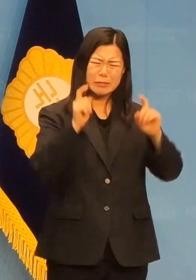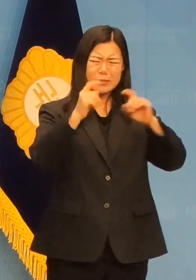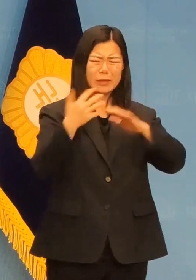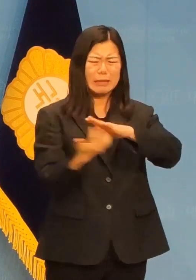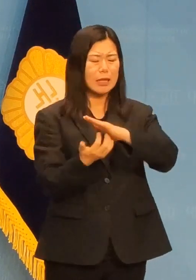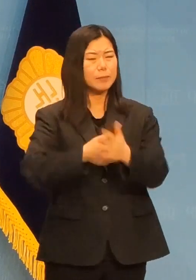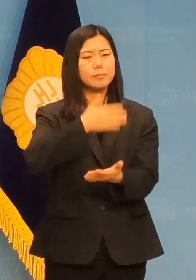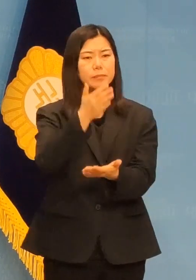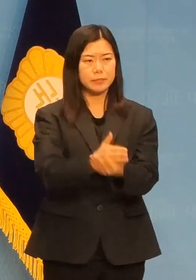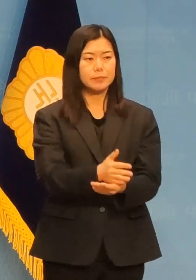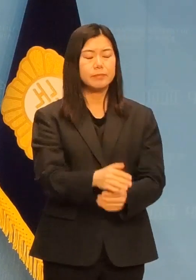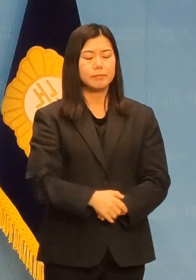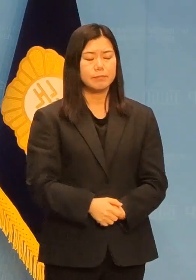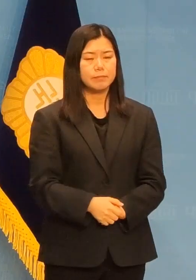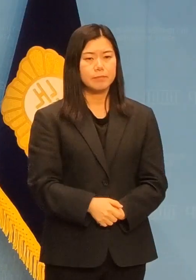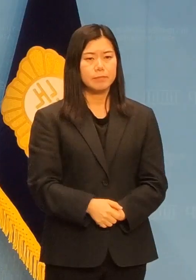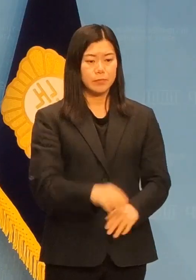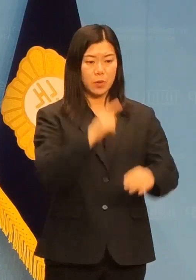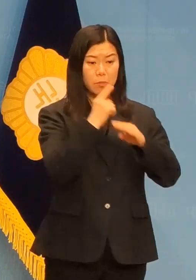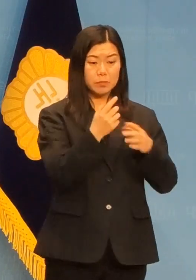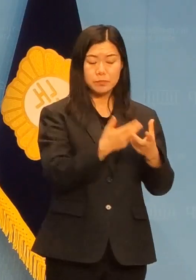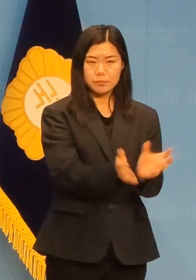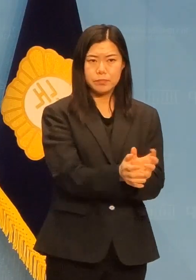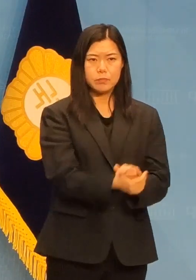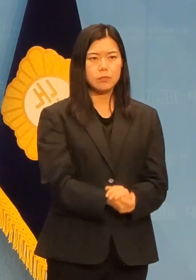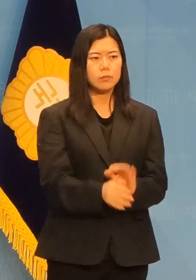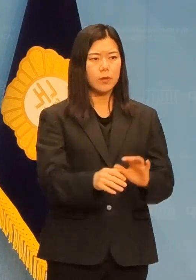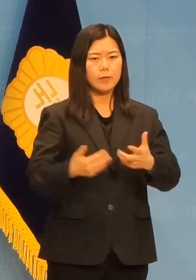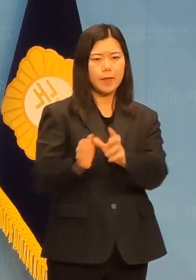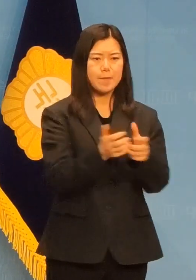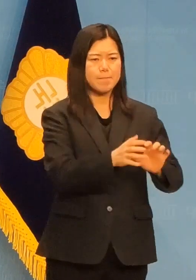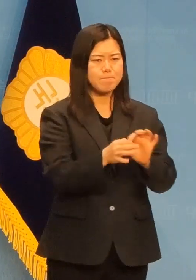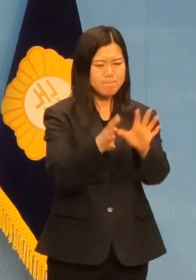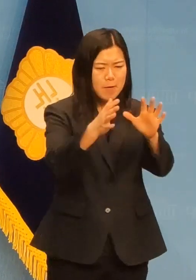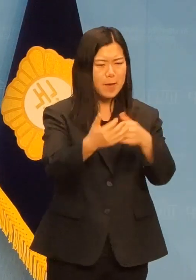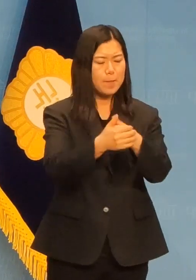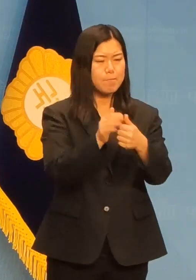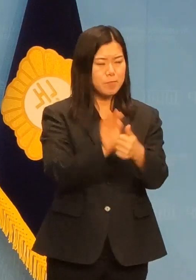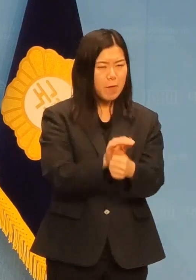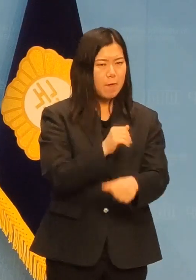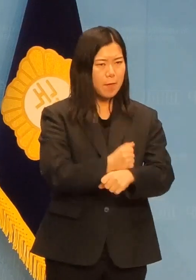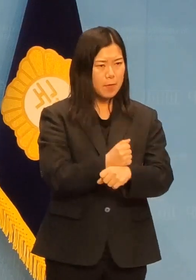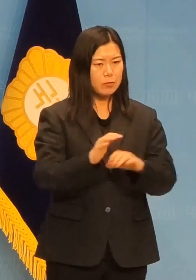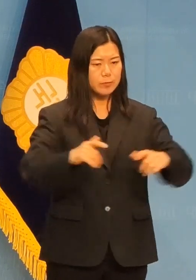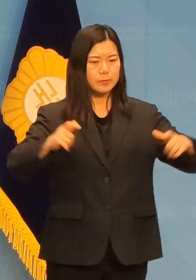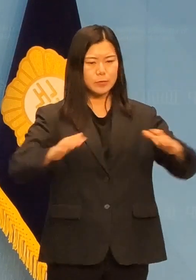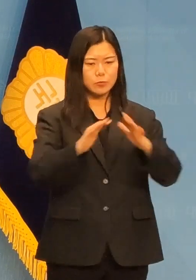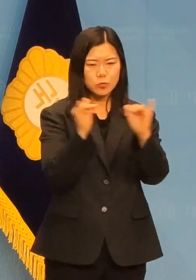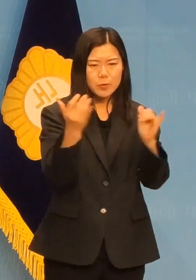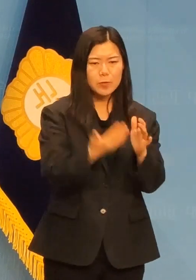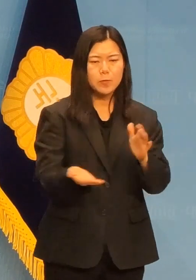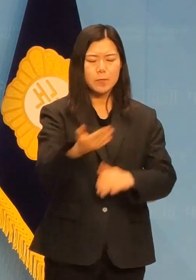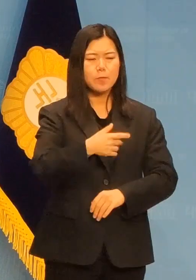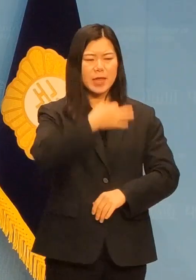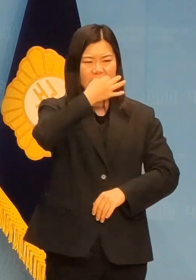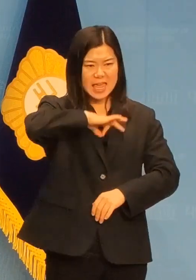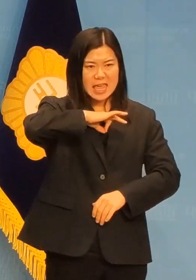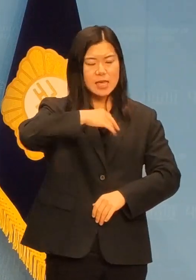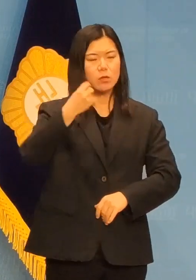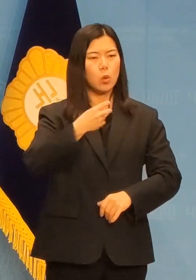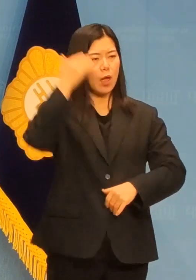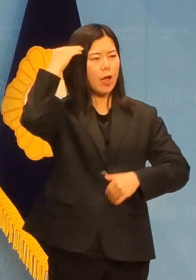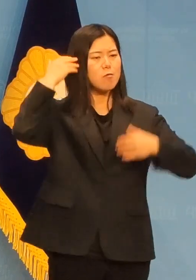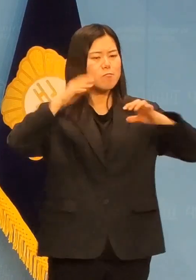셈법은 거두십시오. 더불어민주당은 초당적 협력으로 오직 지역 주민의 이익과